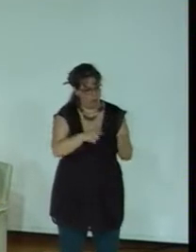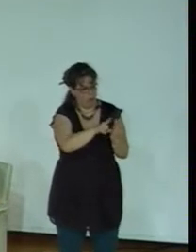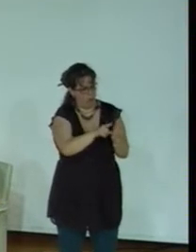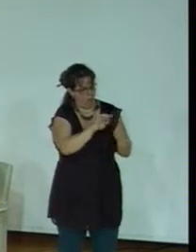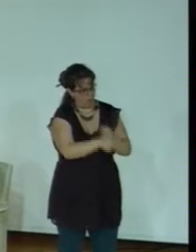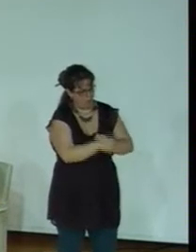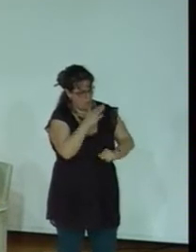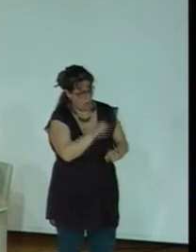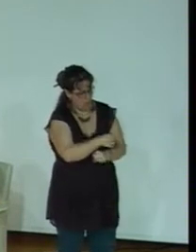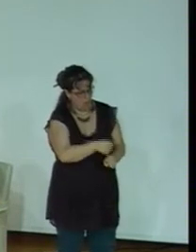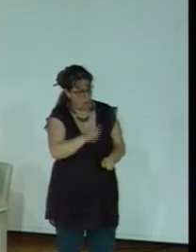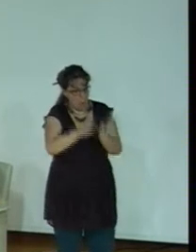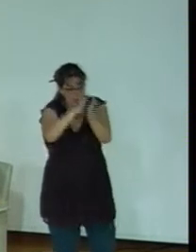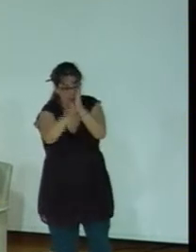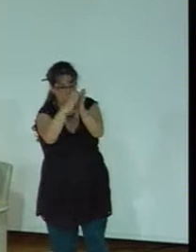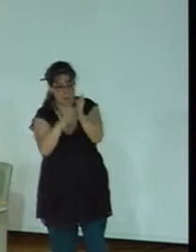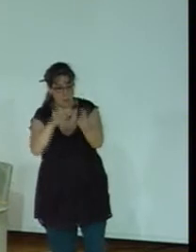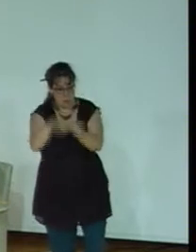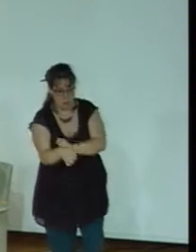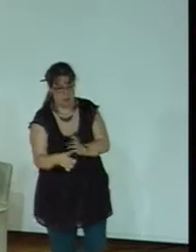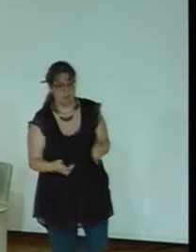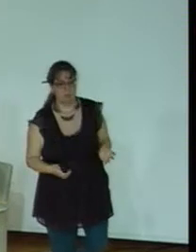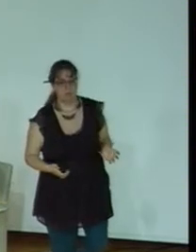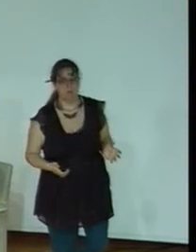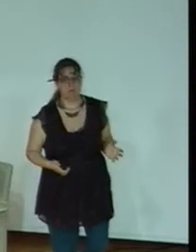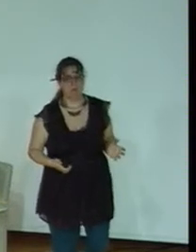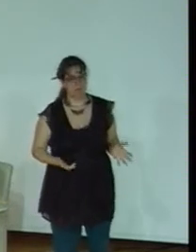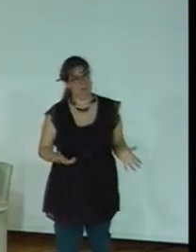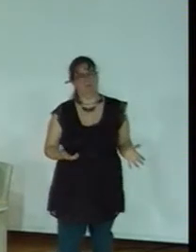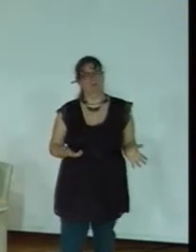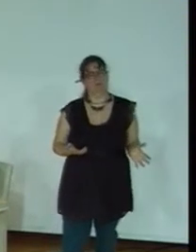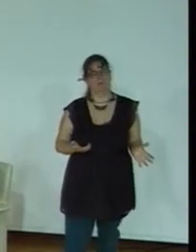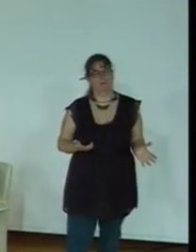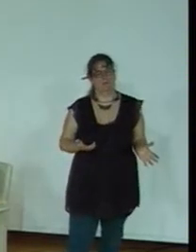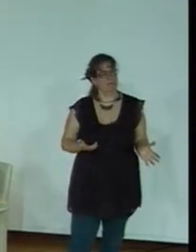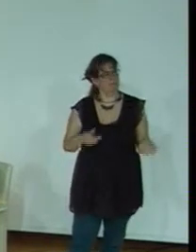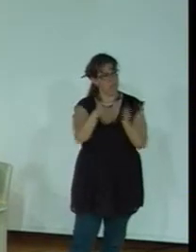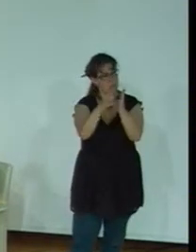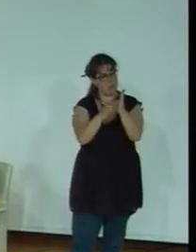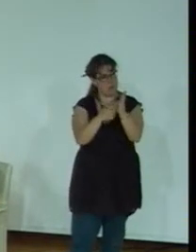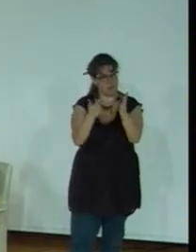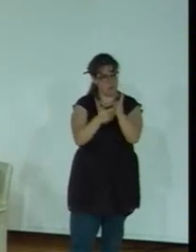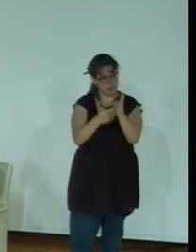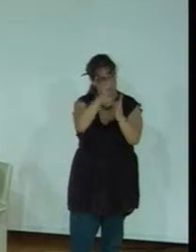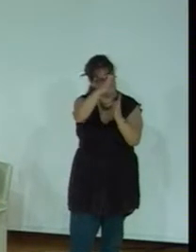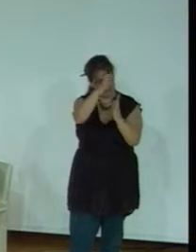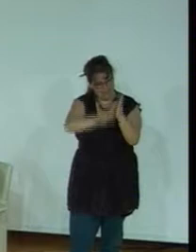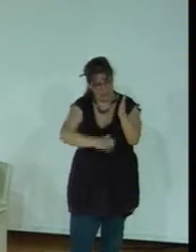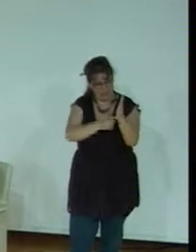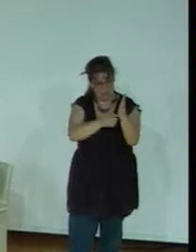beaucoup plus rapide et efficace. Et quand on en arrive à un moment donné où on modifie la Constitution, c'est quand même le texte le plus